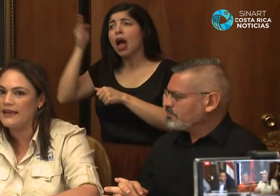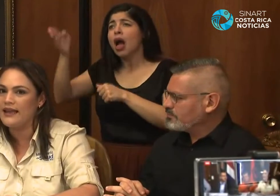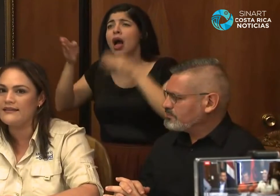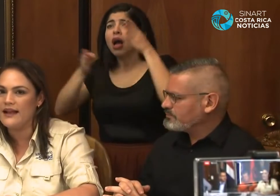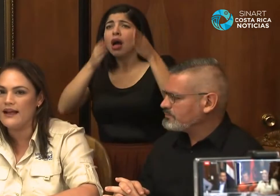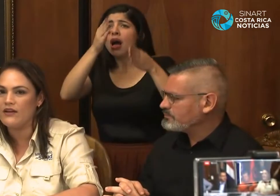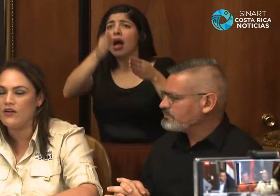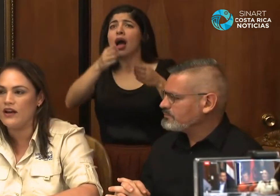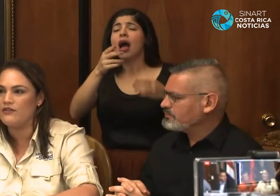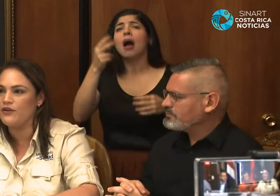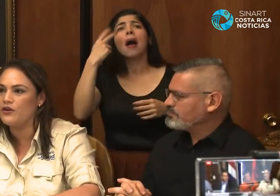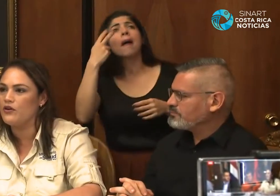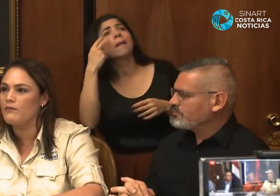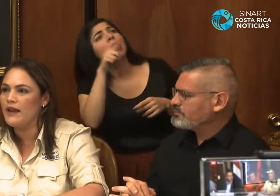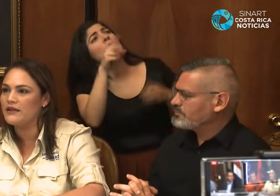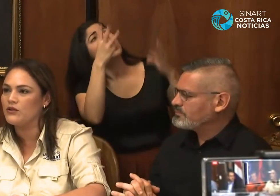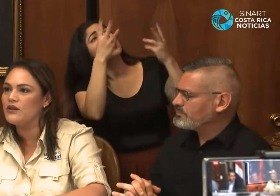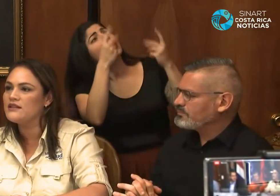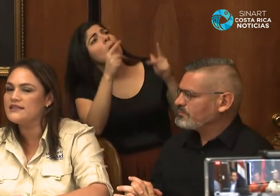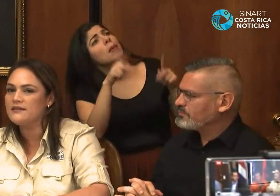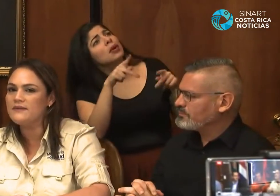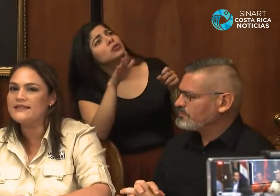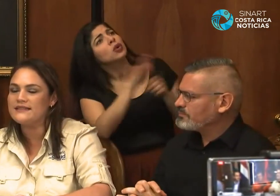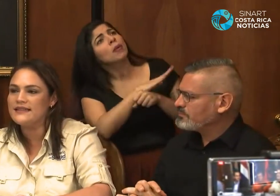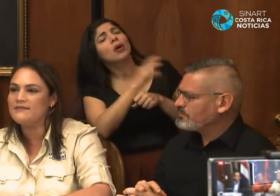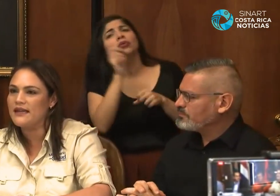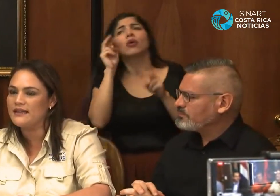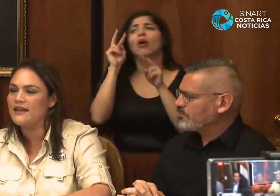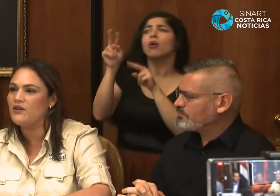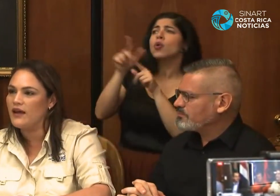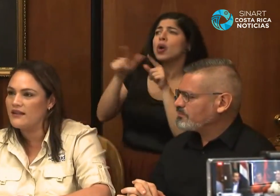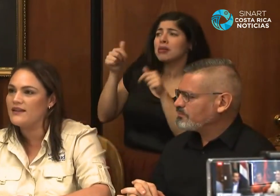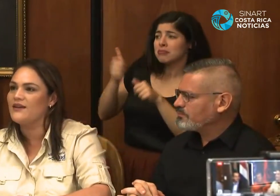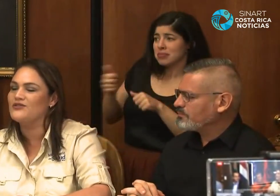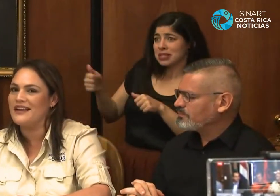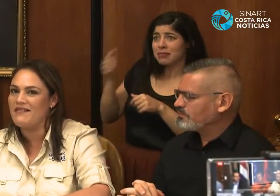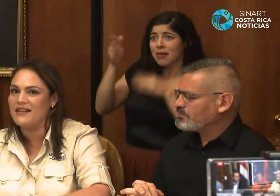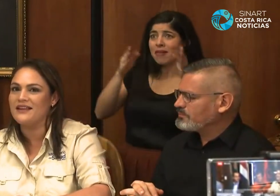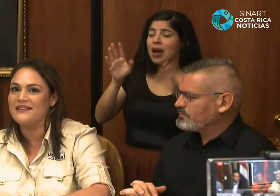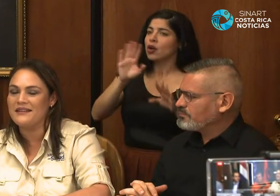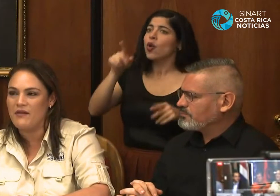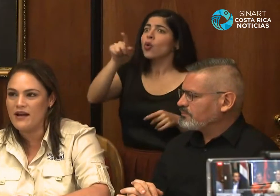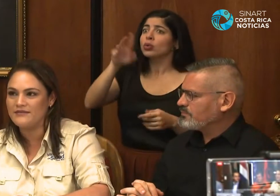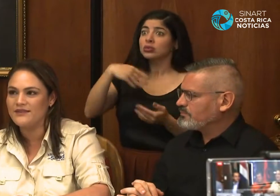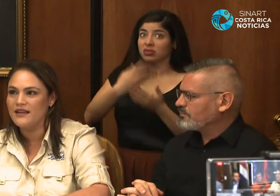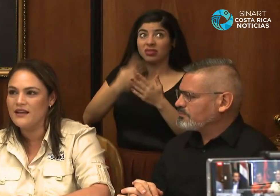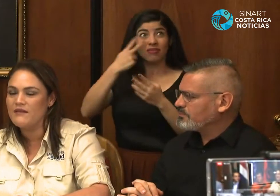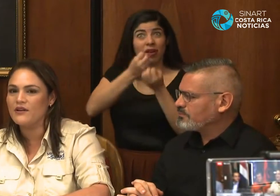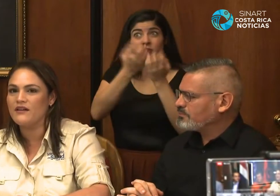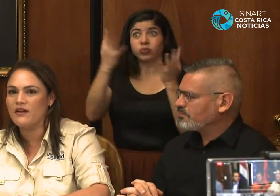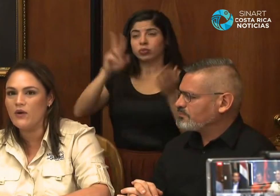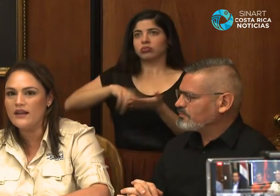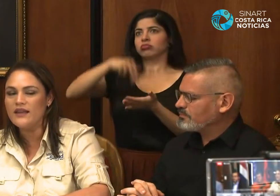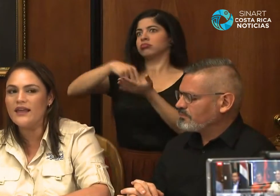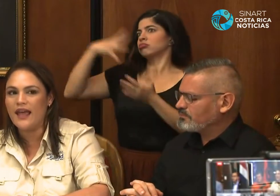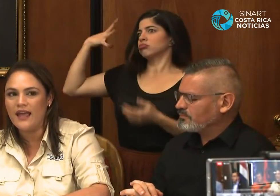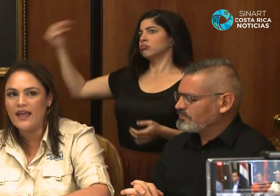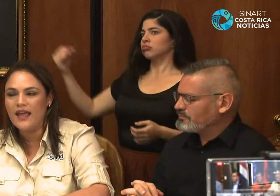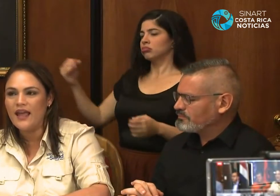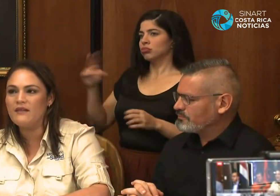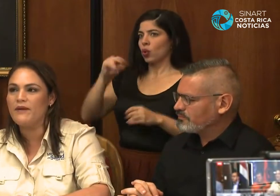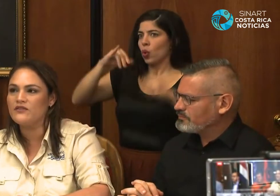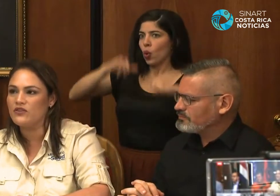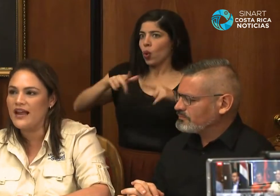mire, aquí está con el aforo completo. Simple y sencillamente no entran o se levantan y se van. Porque recuerden